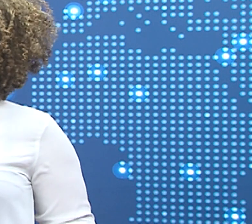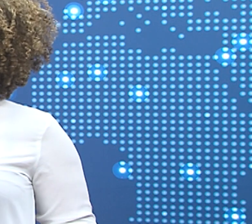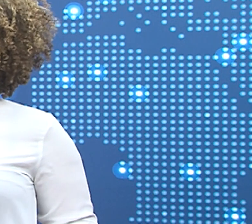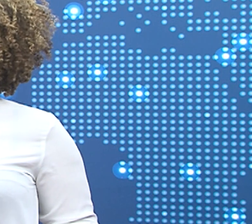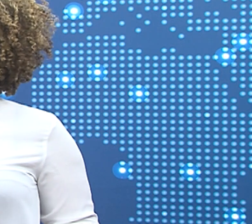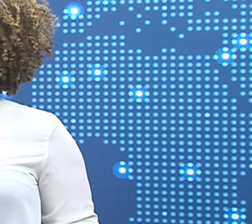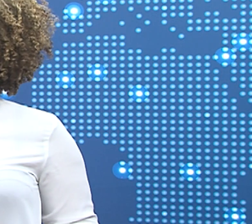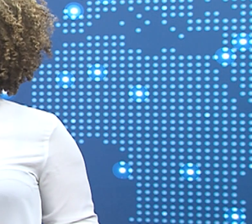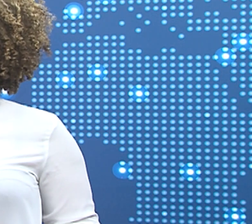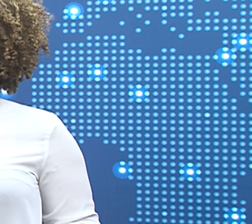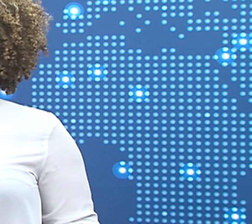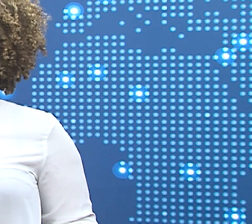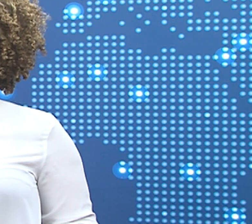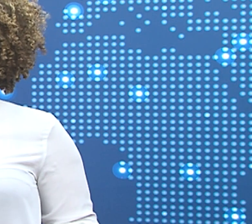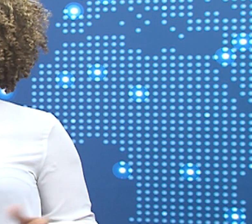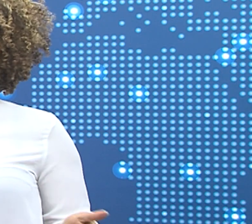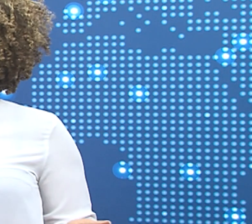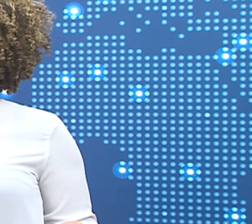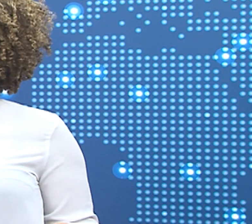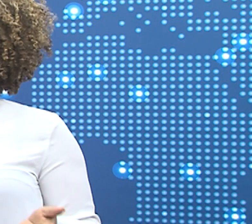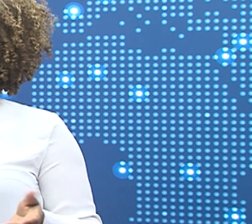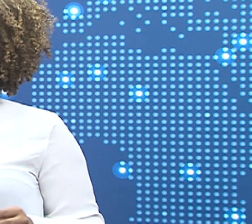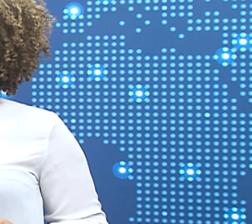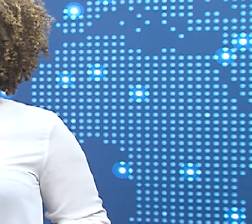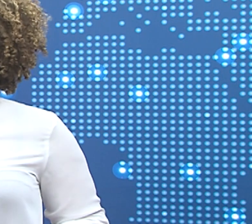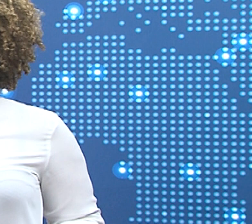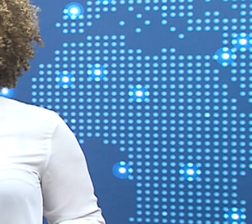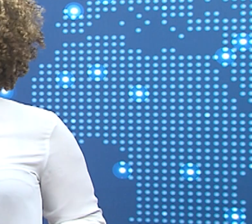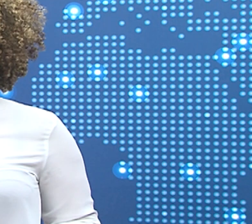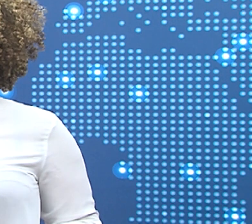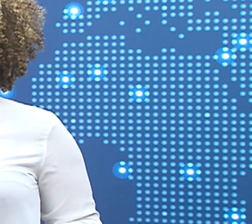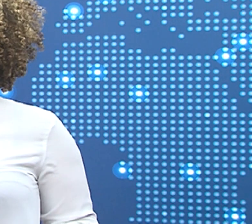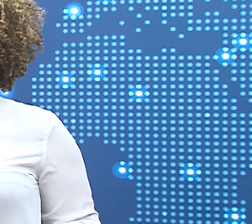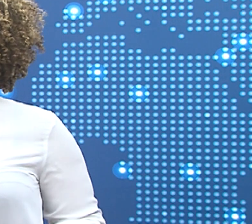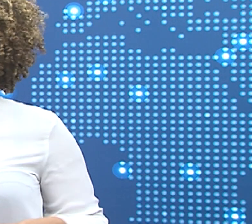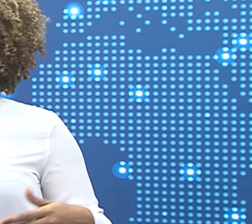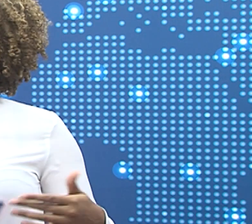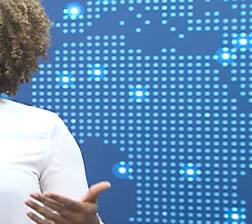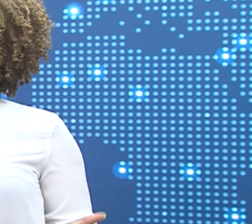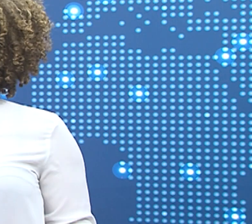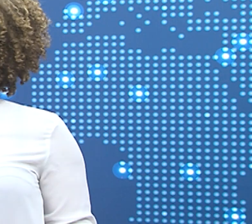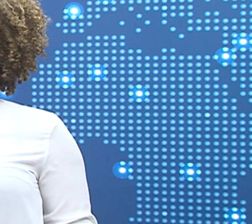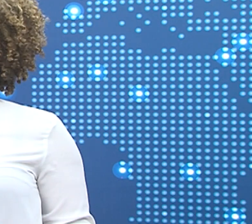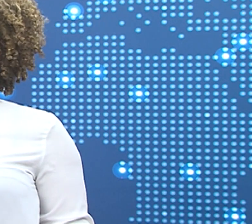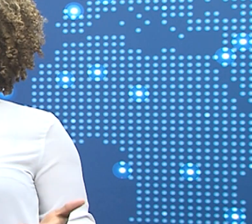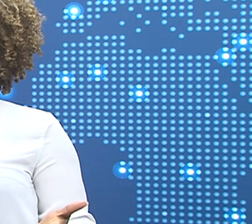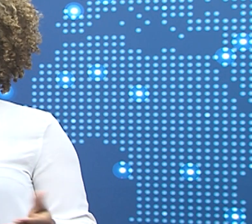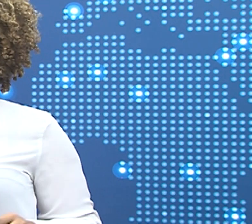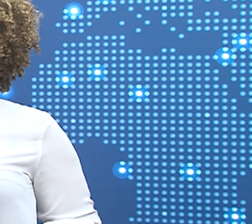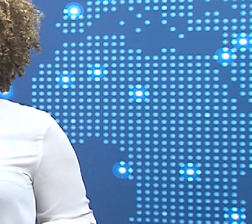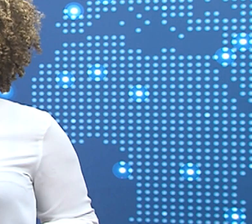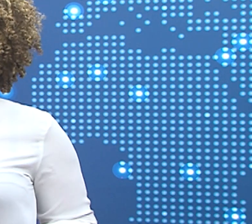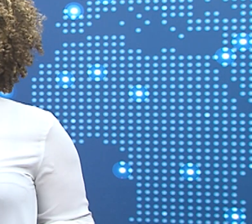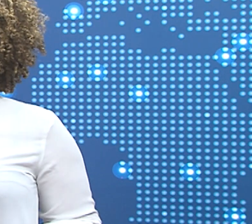para 7 número de municípios afetados para Covid-19 na Cabo Verde. De momento, no TN, 223 pessoas que estão